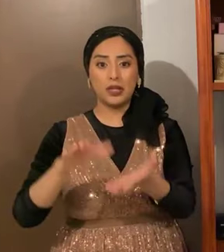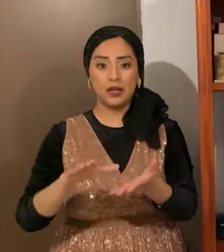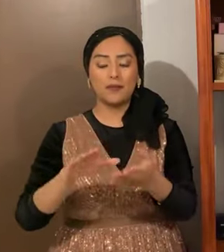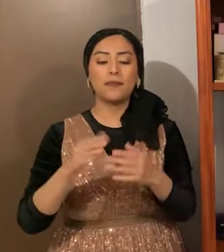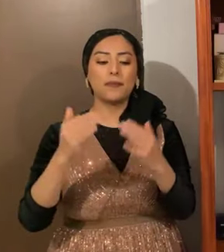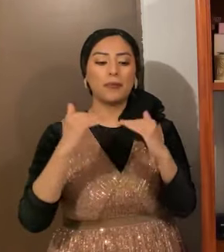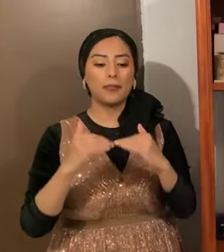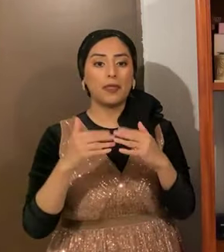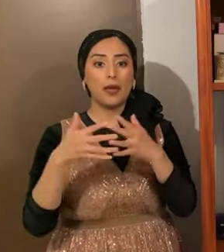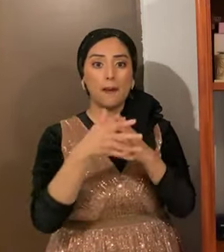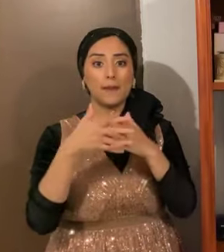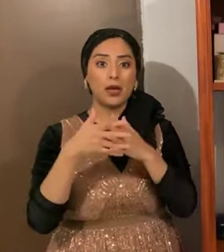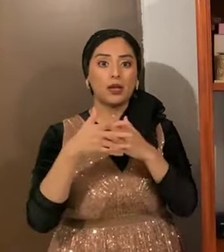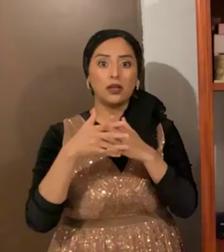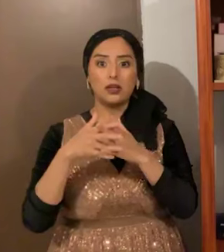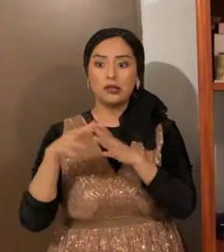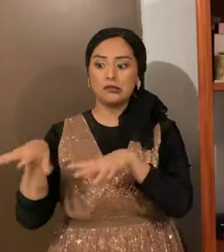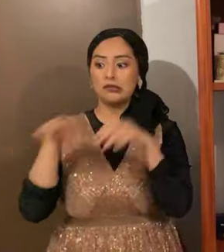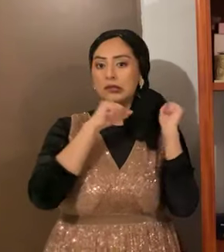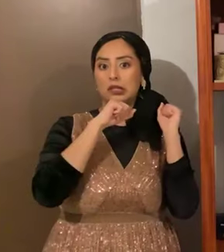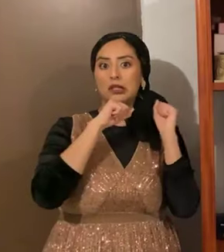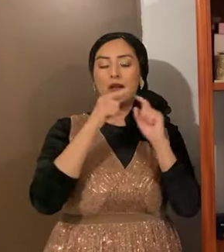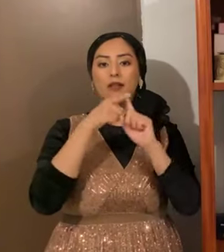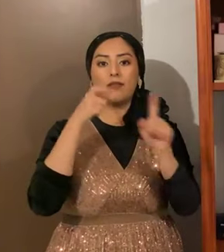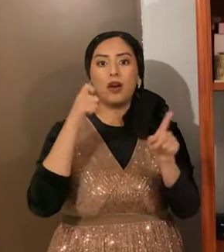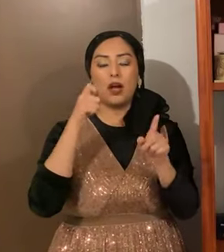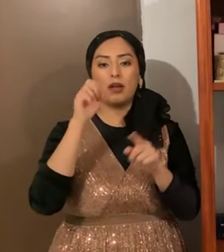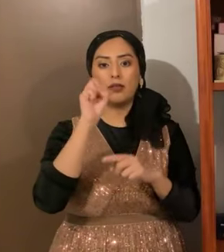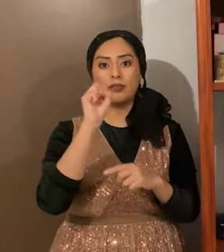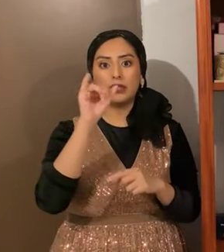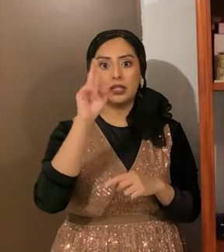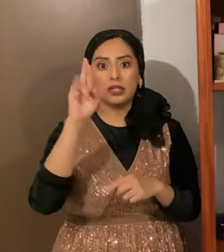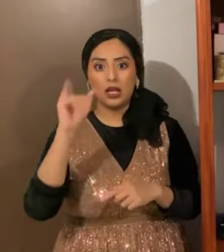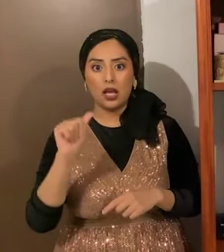Estados Unidos abandona Siria. ¿Sí?